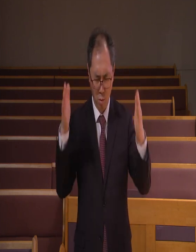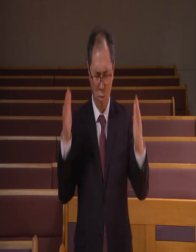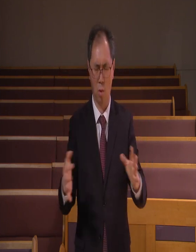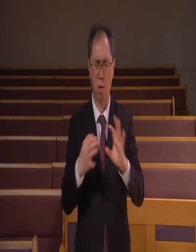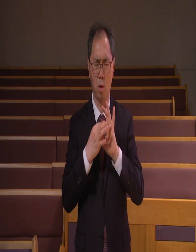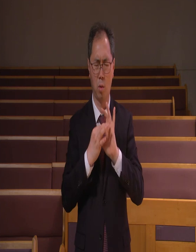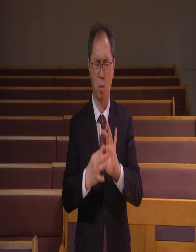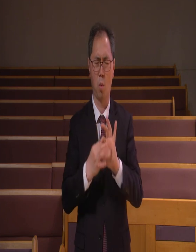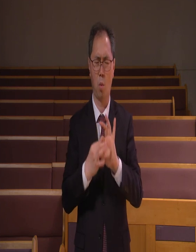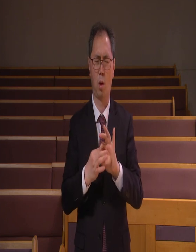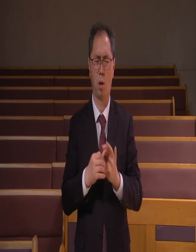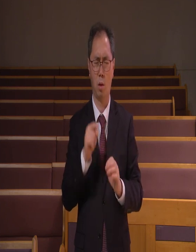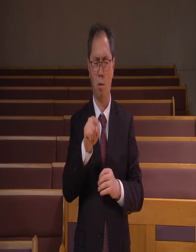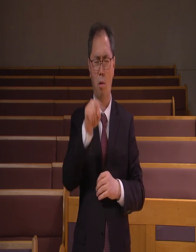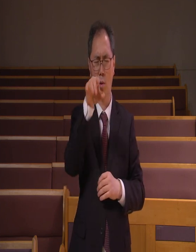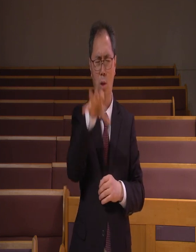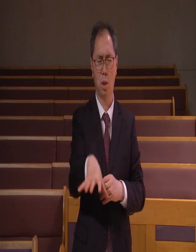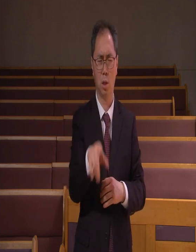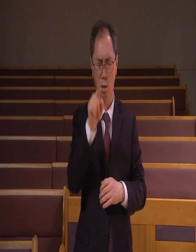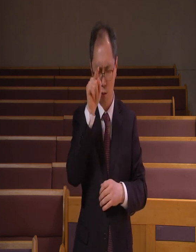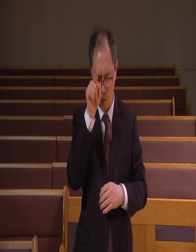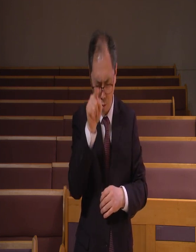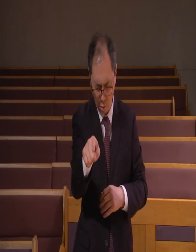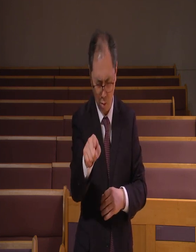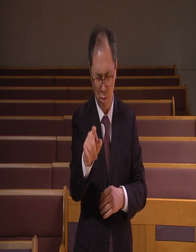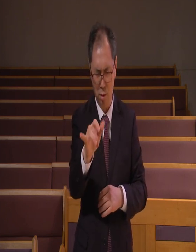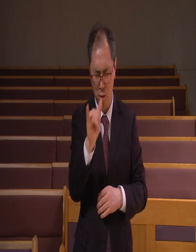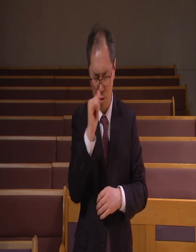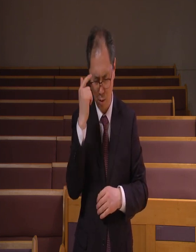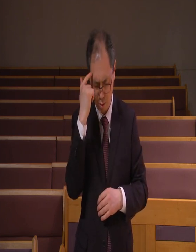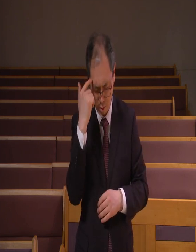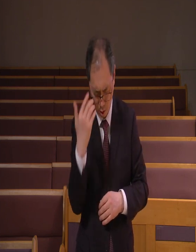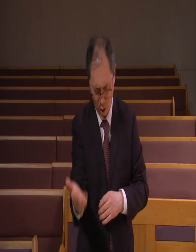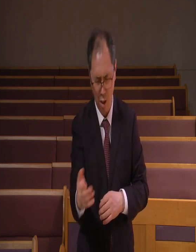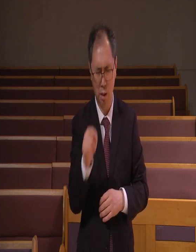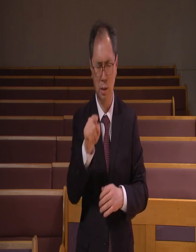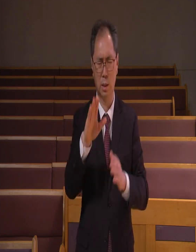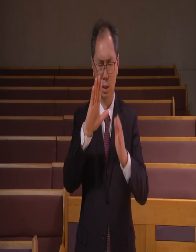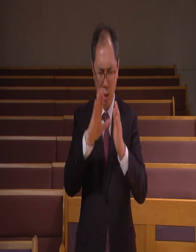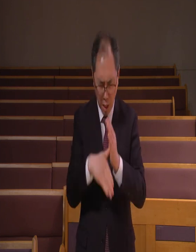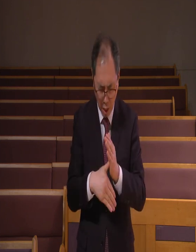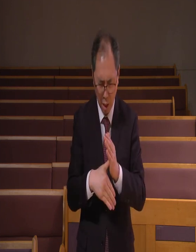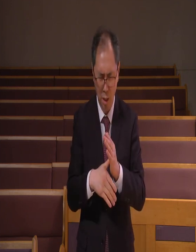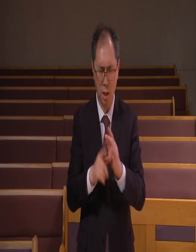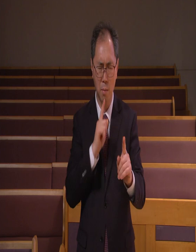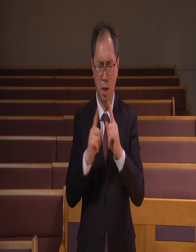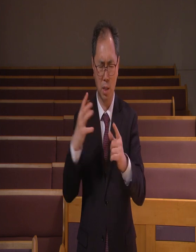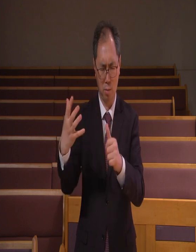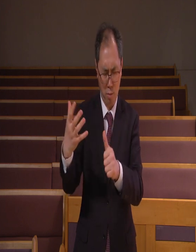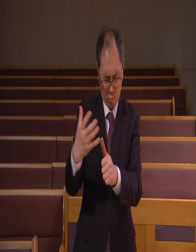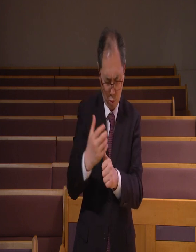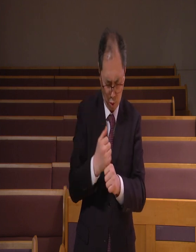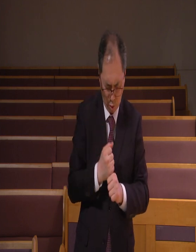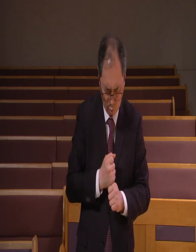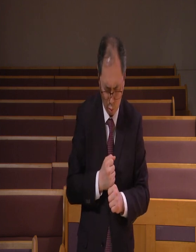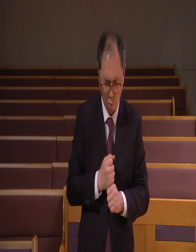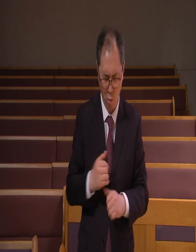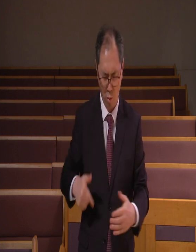고난주간을 통하여 거기 너 있었는가? 그때에 새벽마다 주신 말씀을 통하여